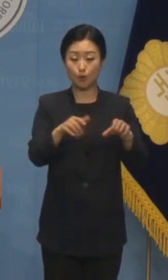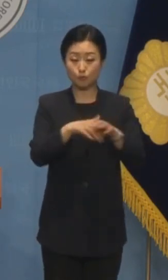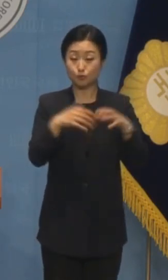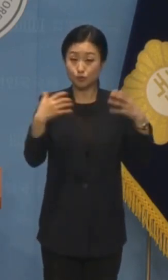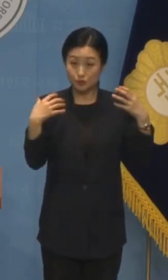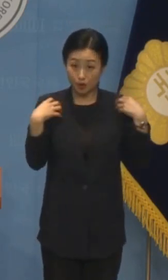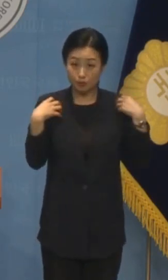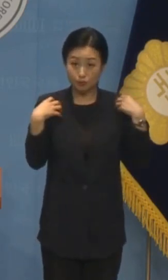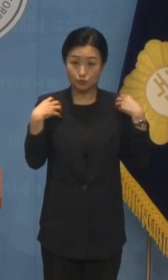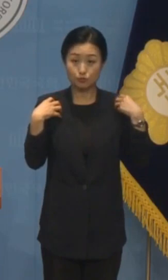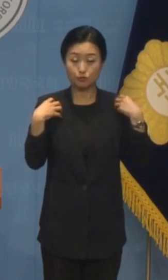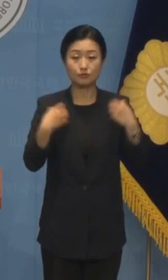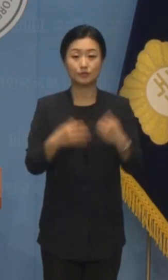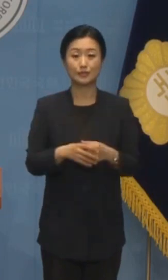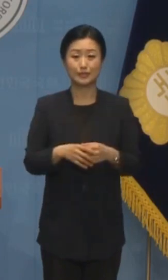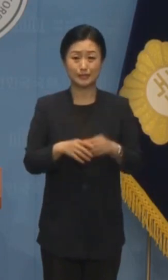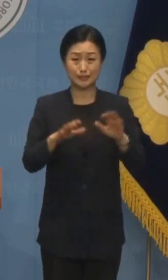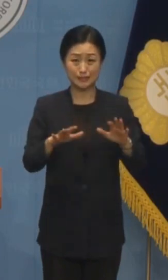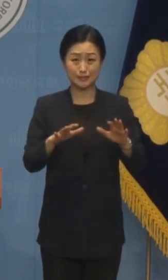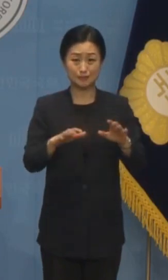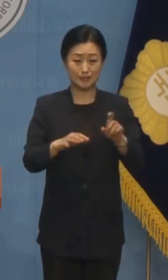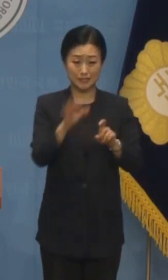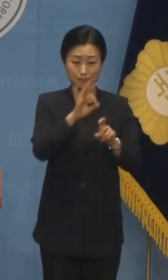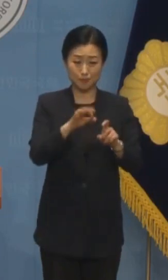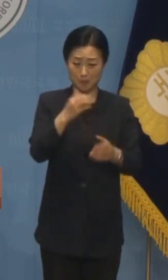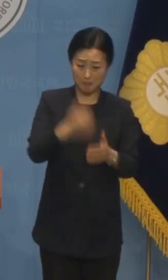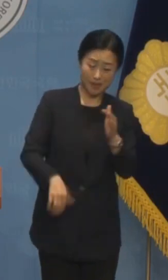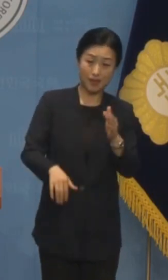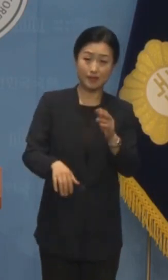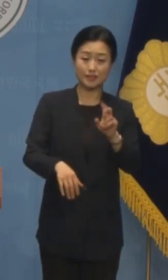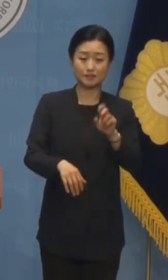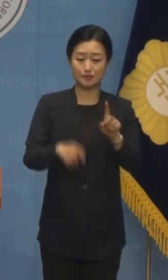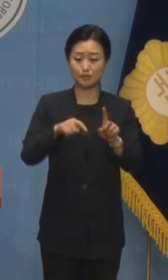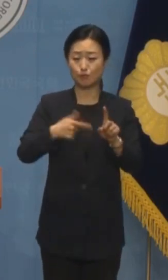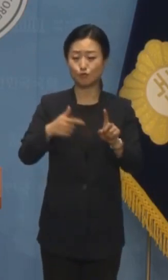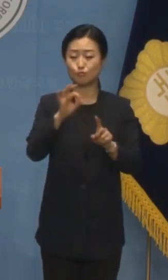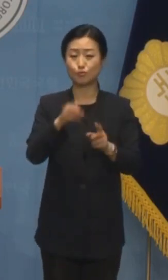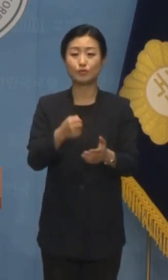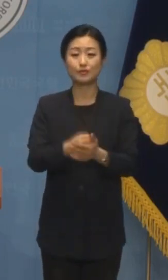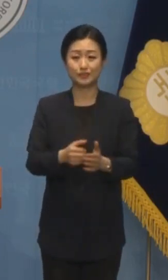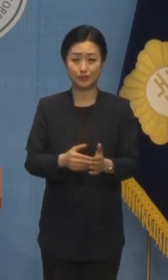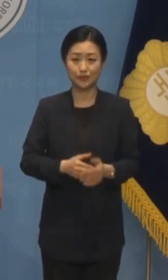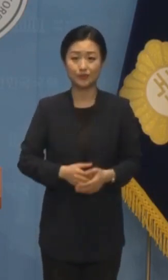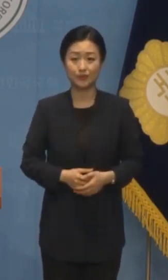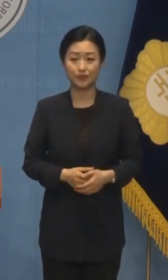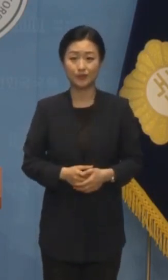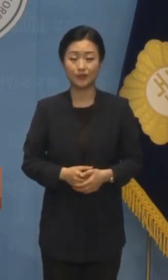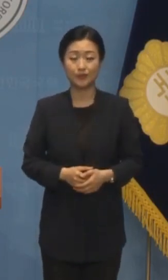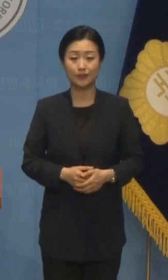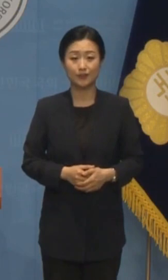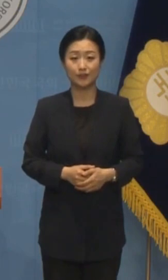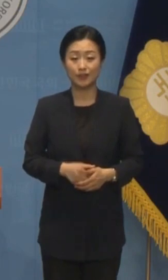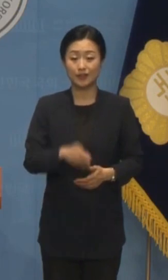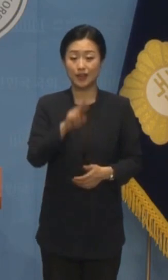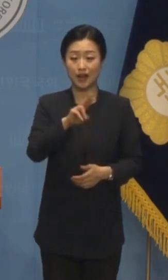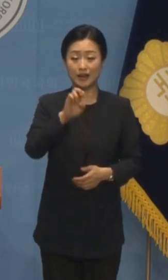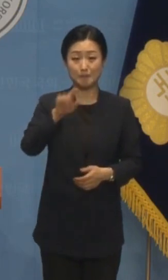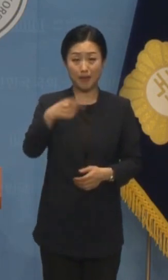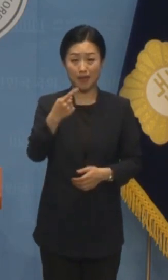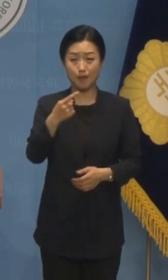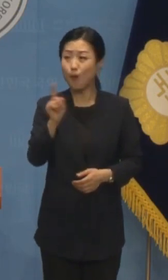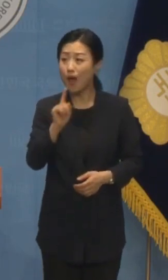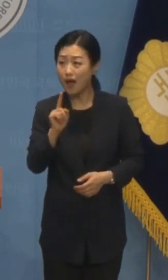정부의 목표를 10% 가까이 하락시켜서 21.6%로 만들었습니다. 아리백이 뭐냐고